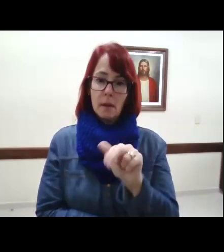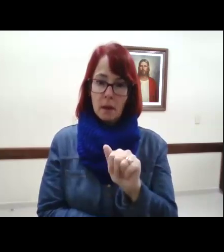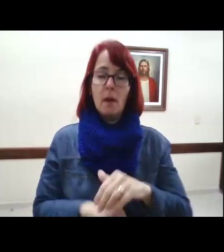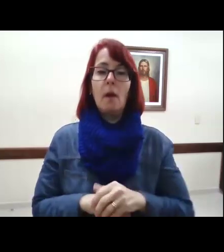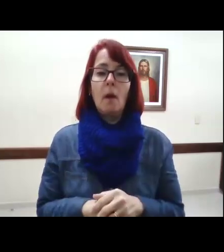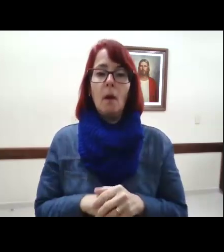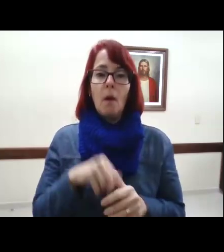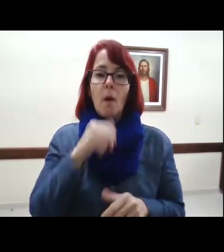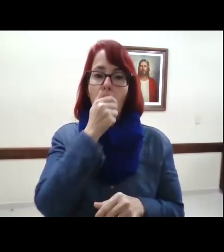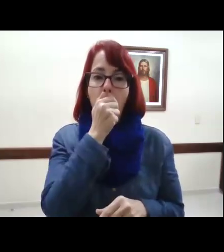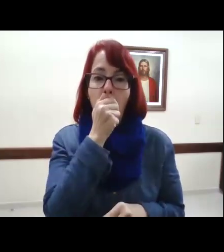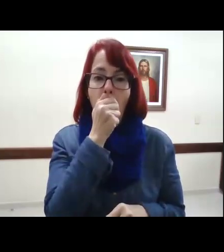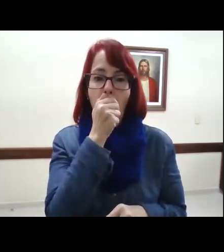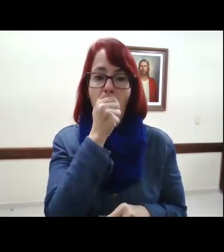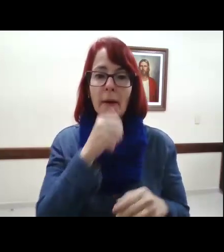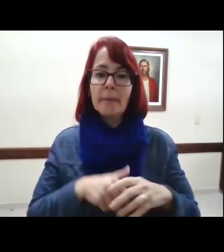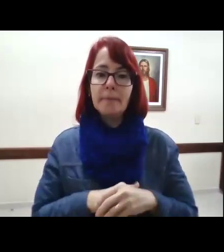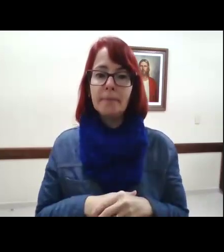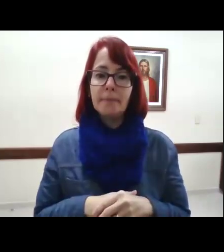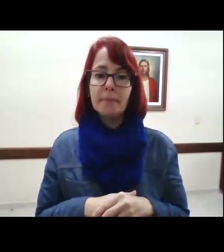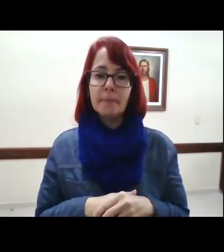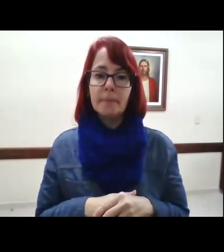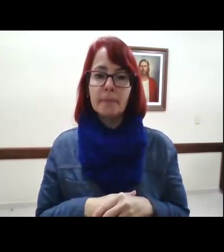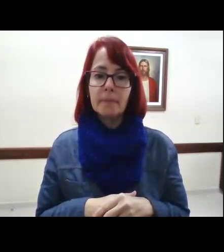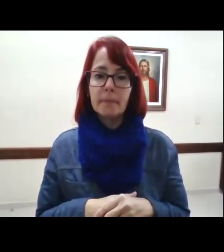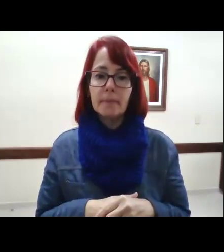Nós vamos cantar. Desculpa.